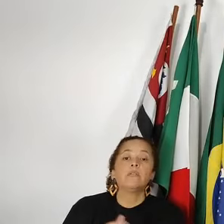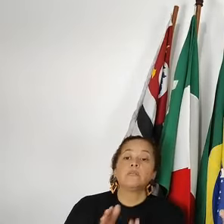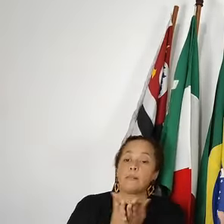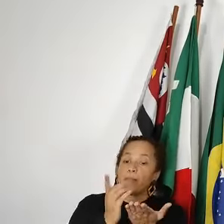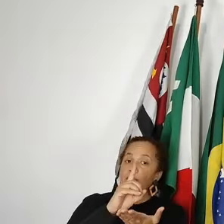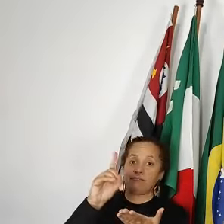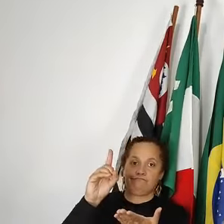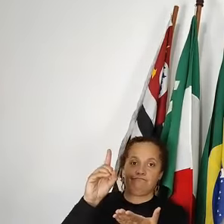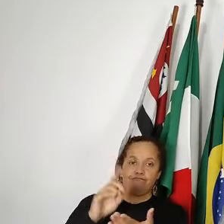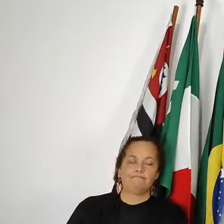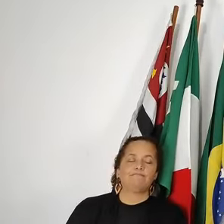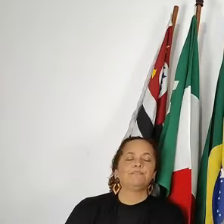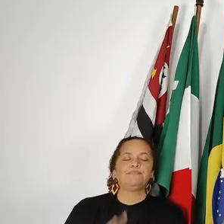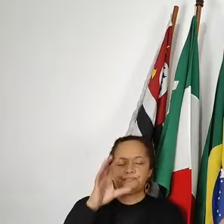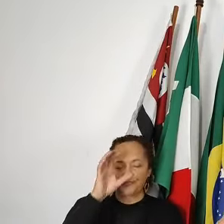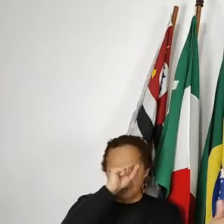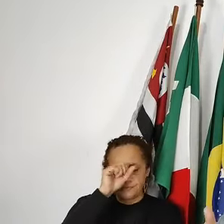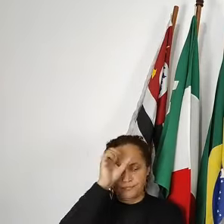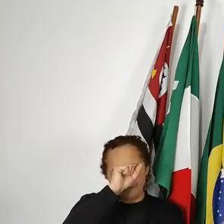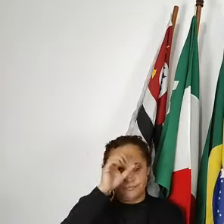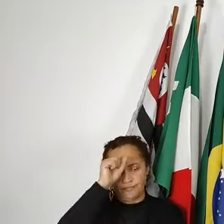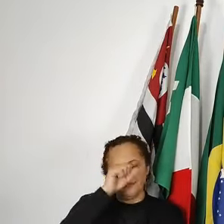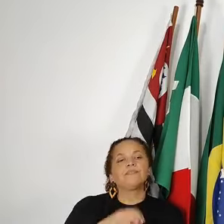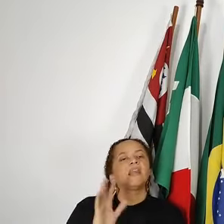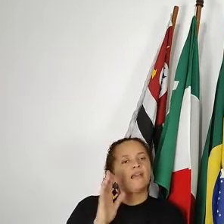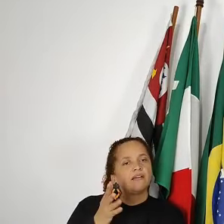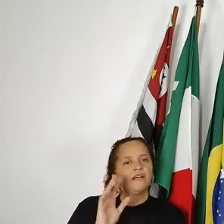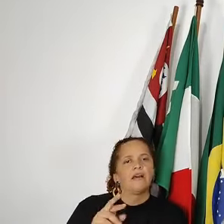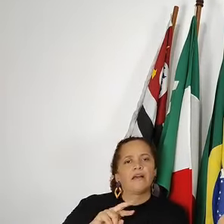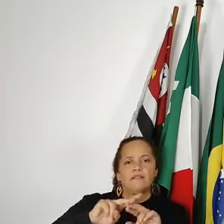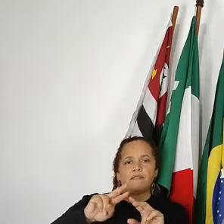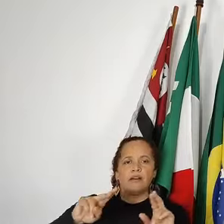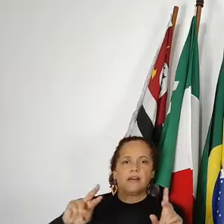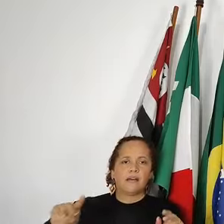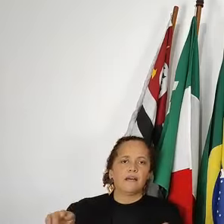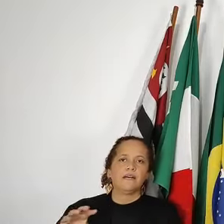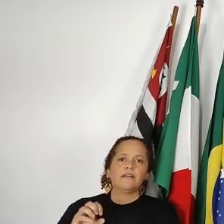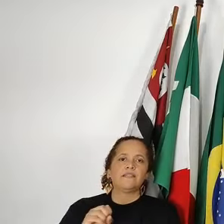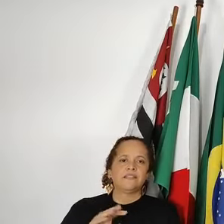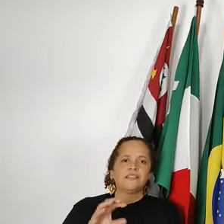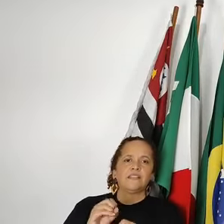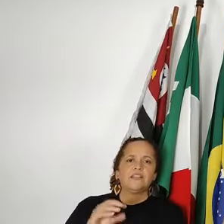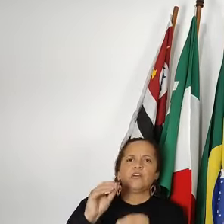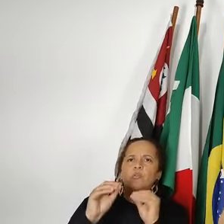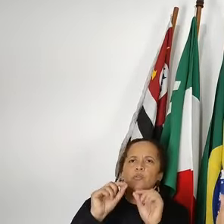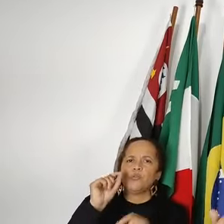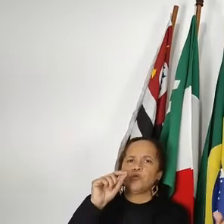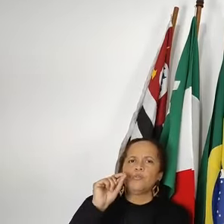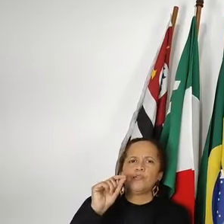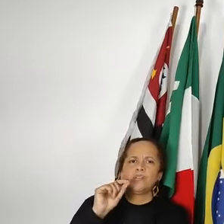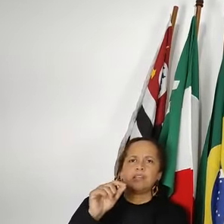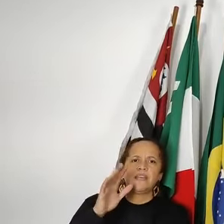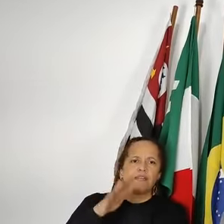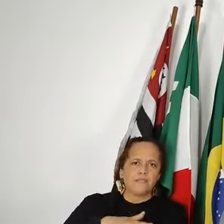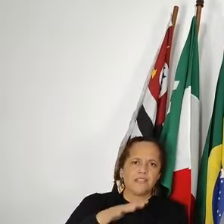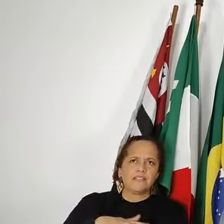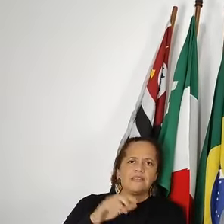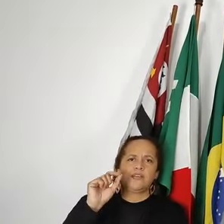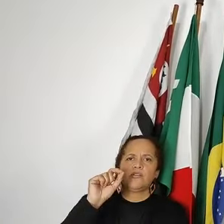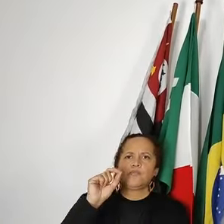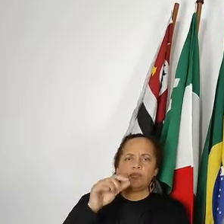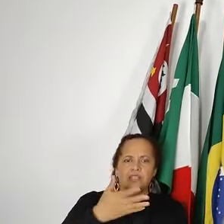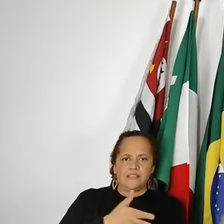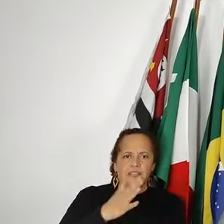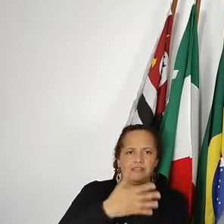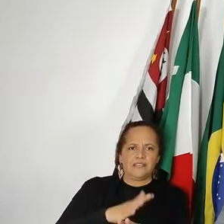E nós aprendemos isso, né? Várias passagens falam sobre isso. O que nós devemos fazer, né? O que nós devemos praticar.